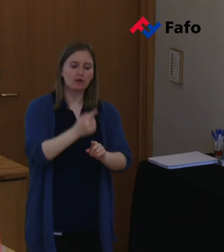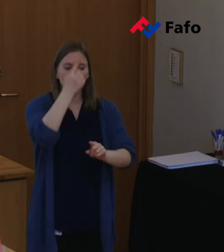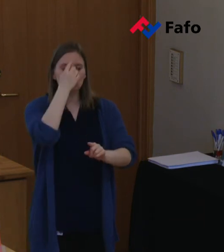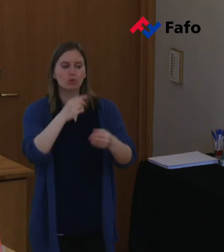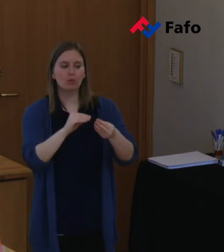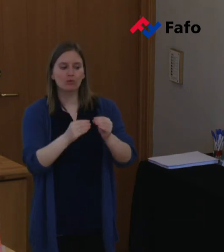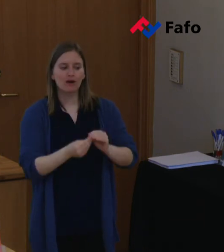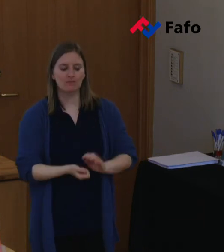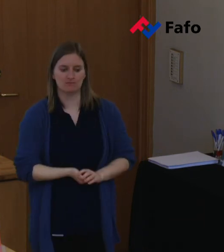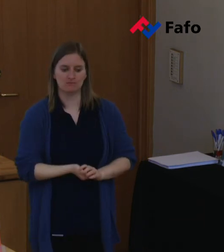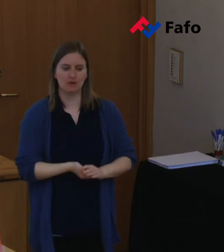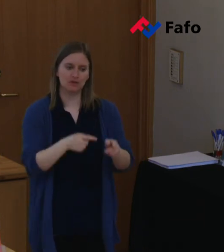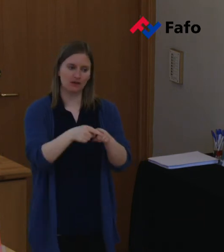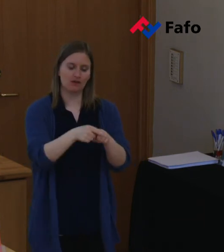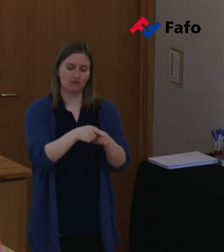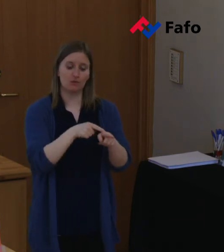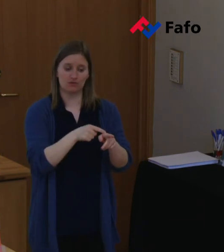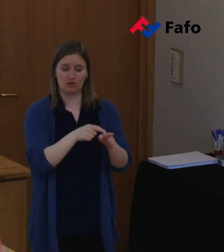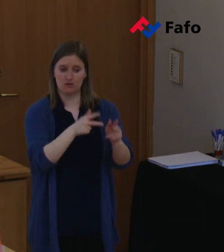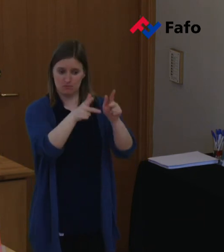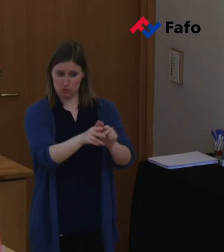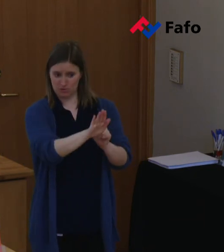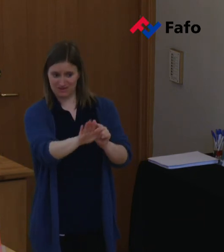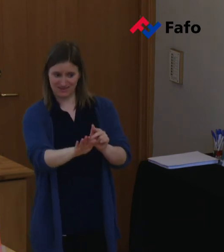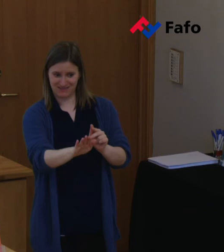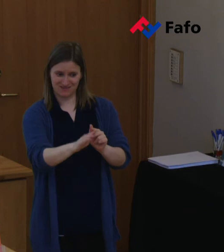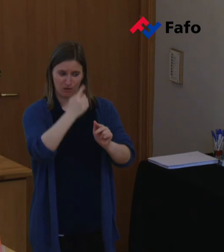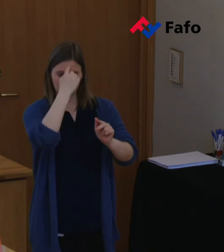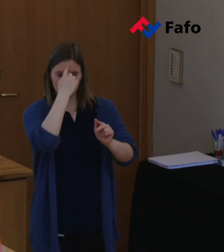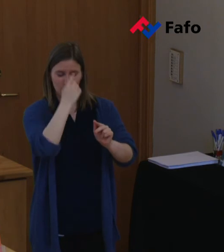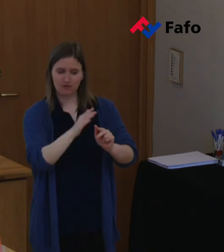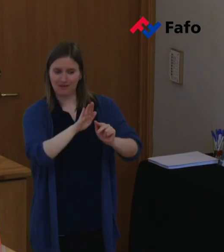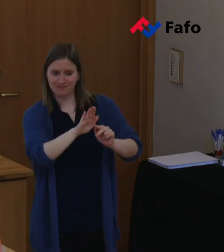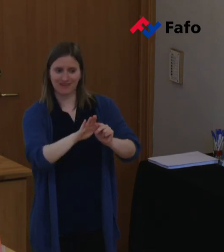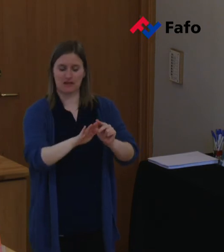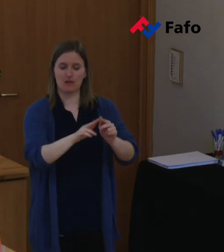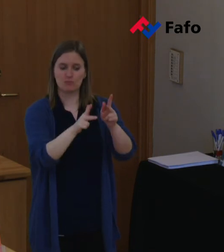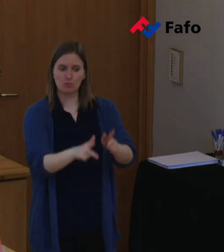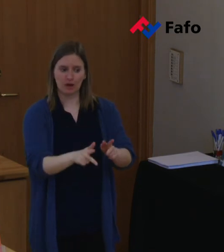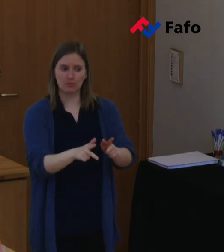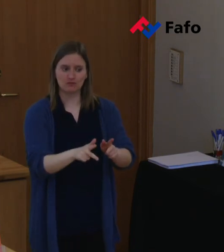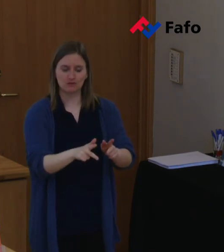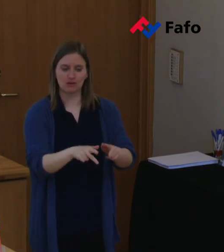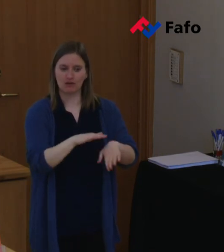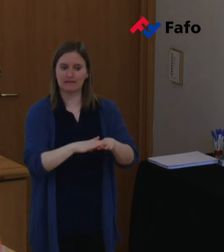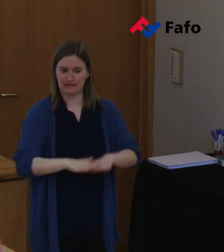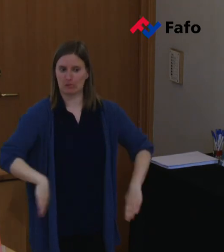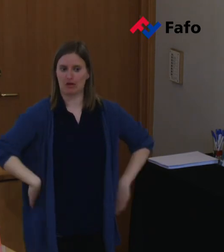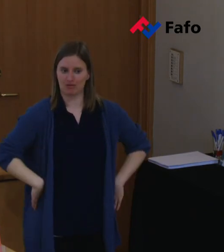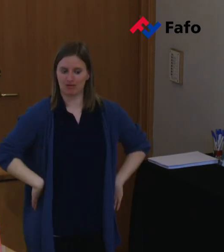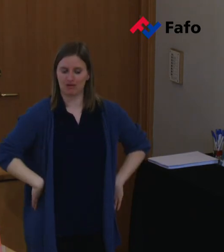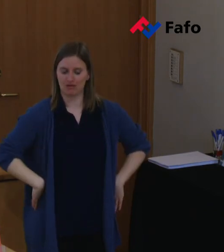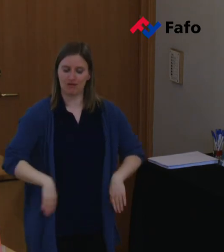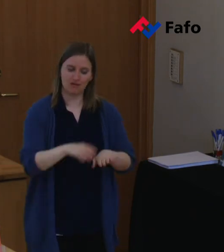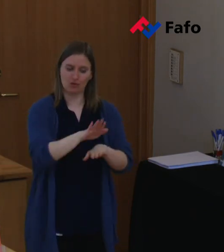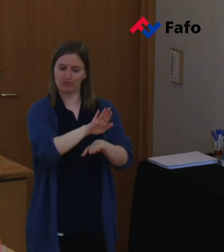Og da det ut fra brukerens forståelse av sine problemer. Man skal sitte litt på hendene, og man skal